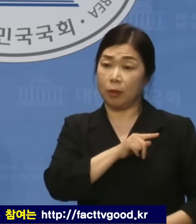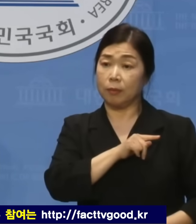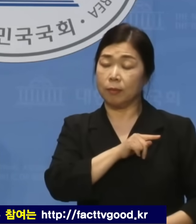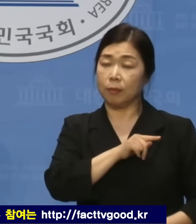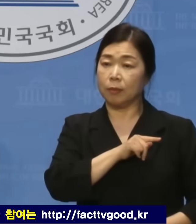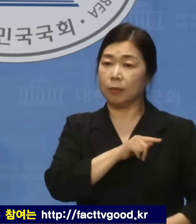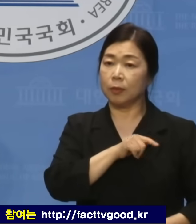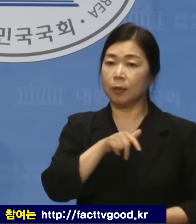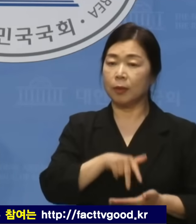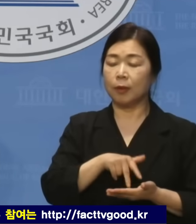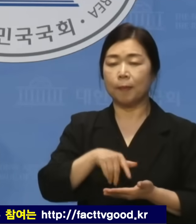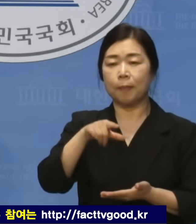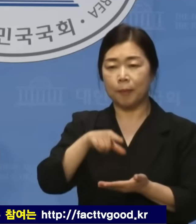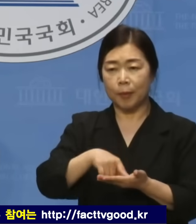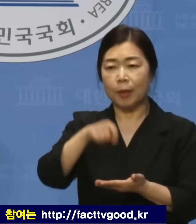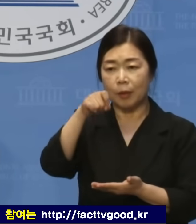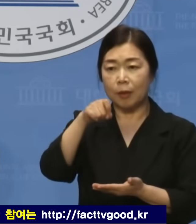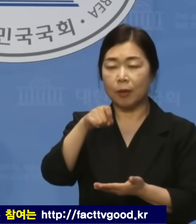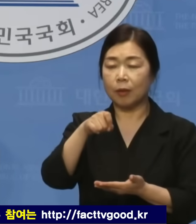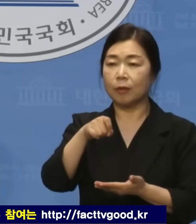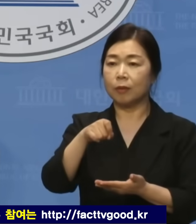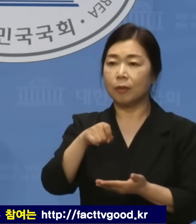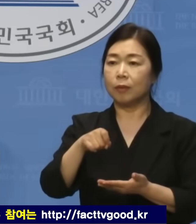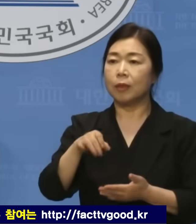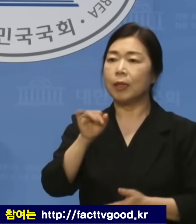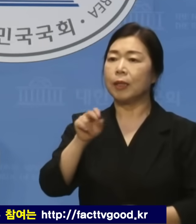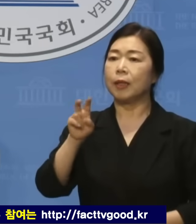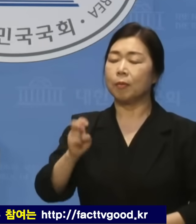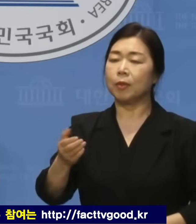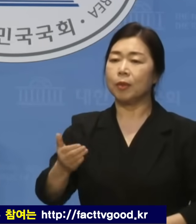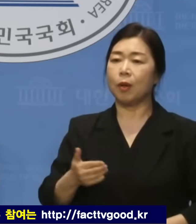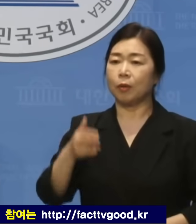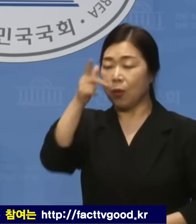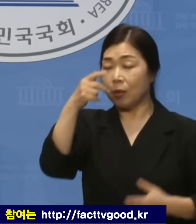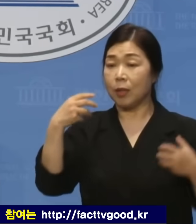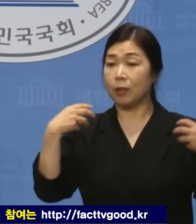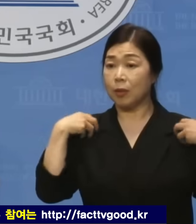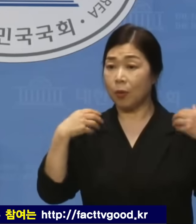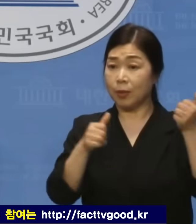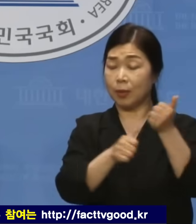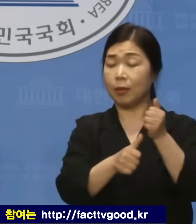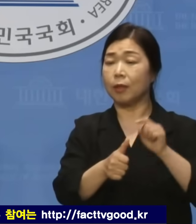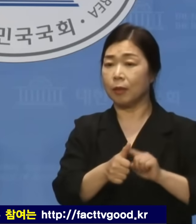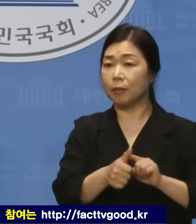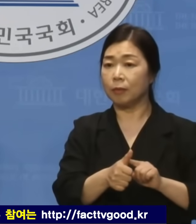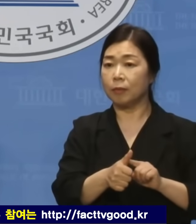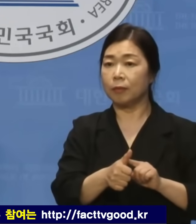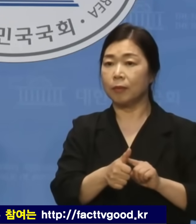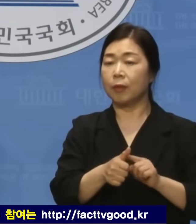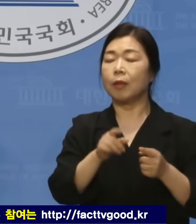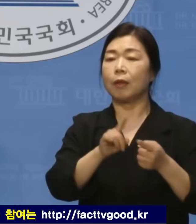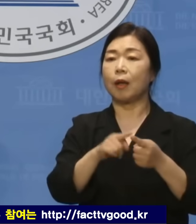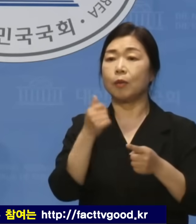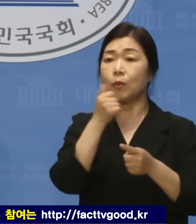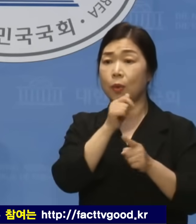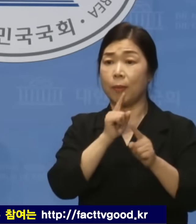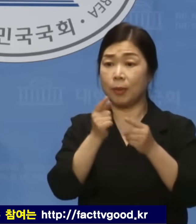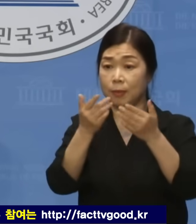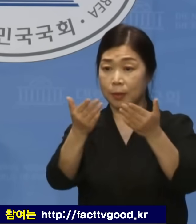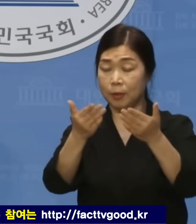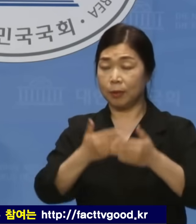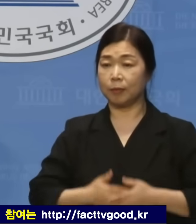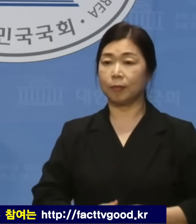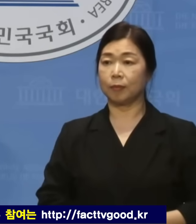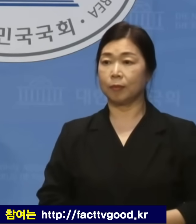의원님께서 간략하게 임호선 전 경찰청 차장에 대한 소개 말씀을